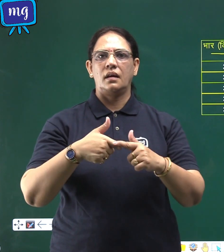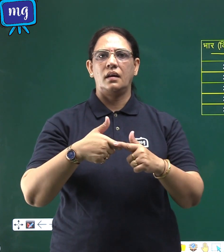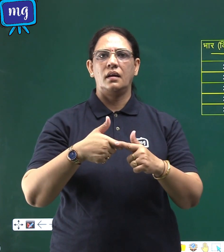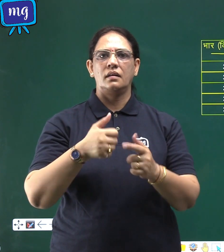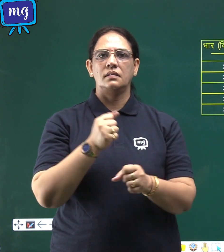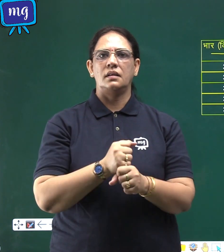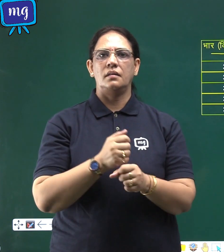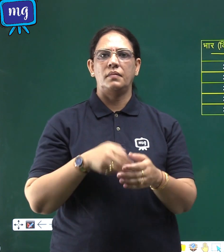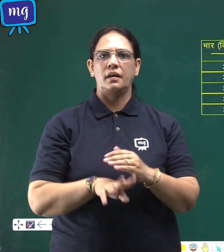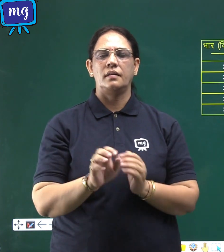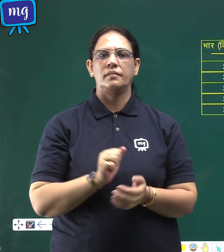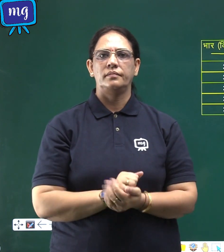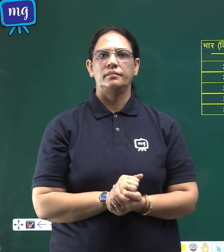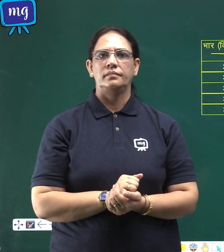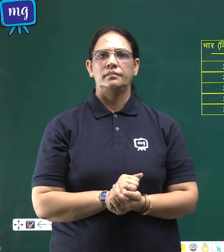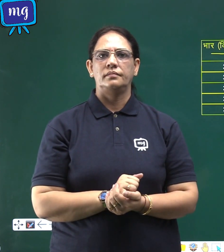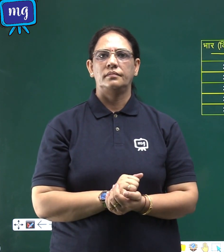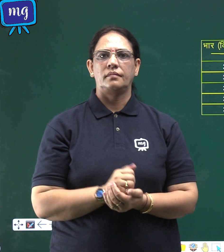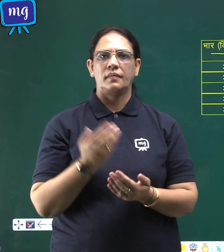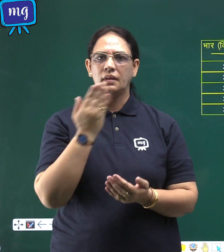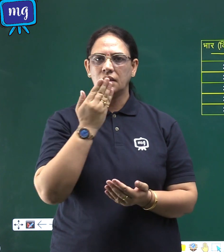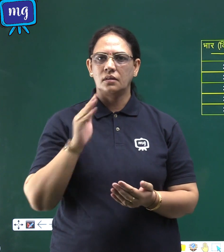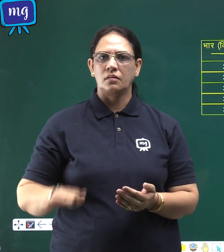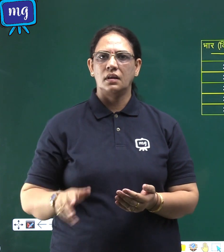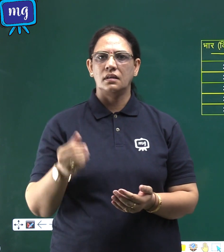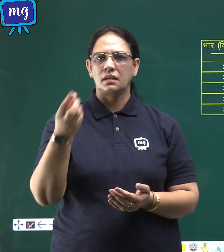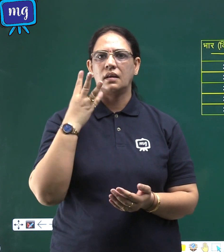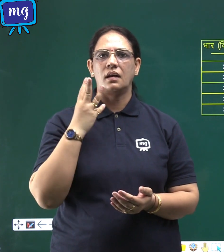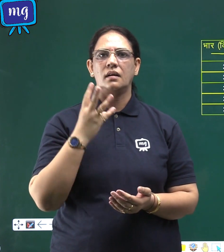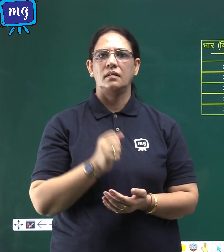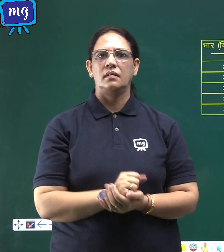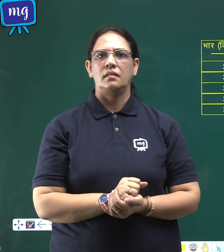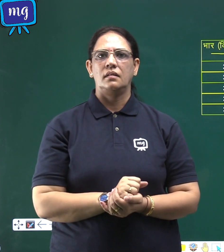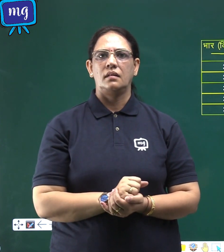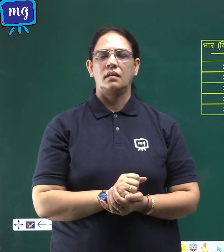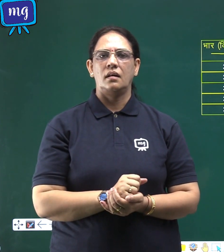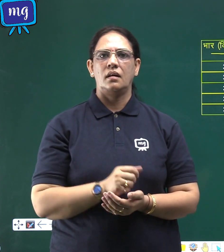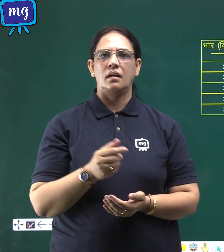छात्रों की शंक्या बारमबारता